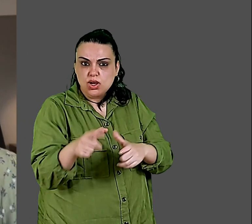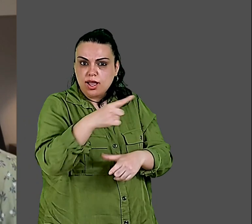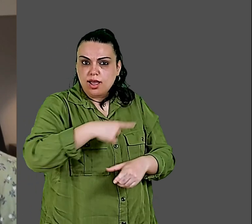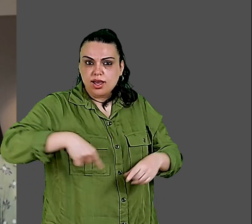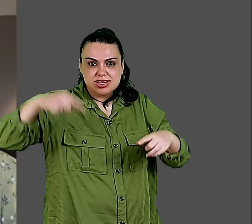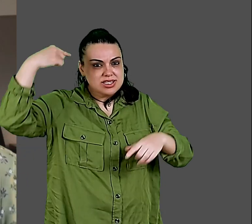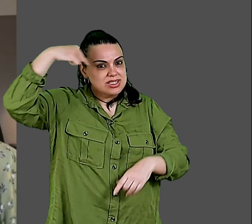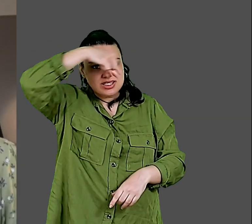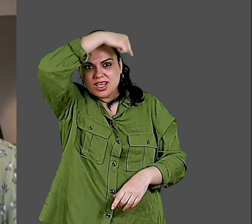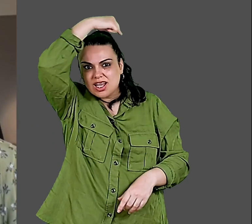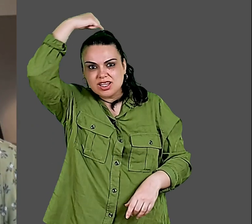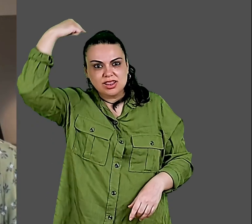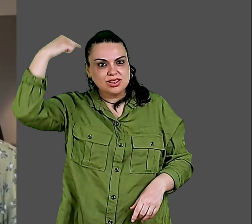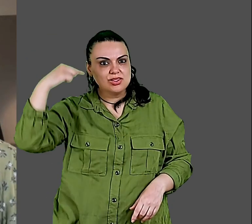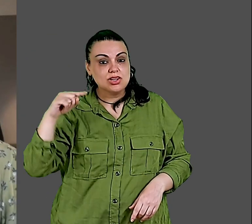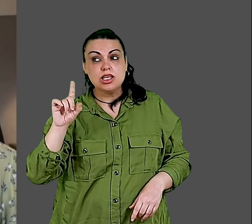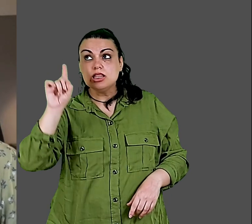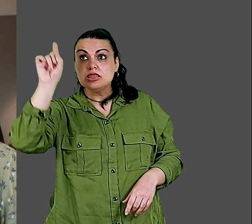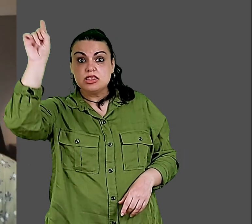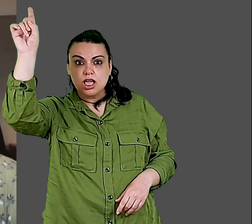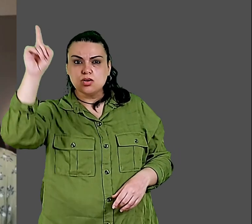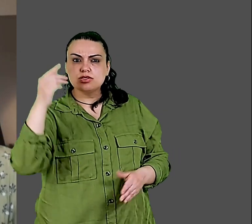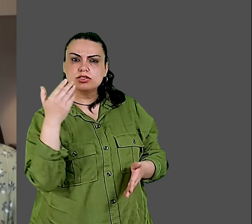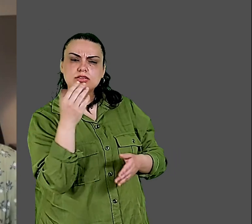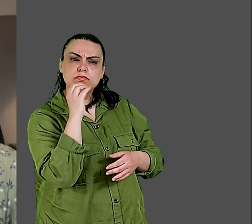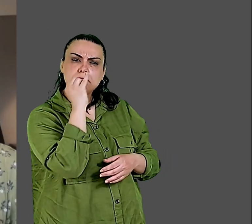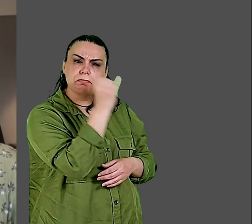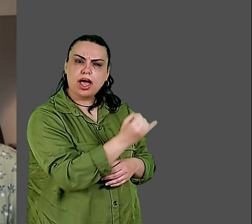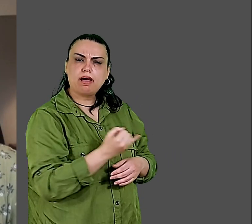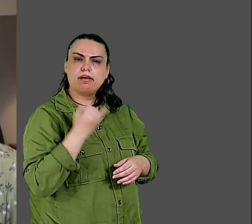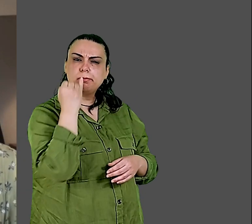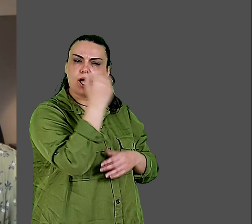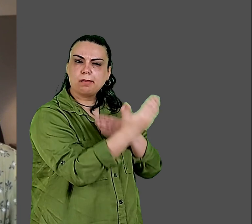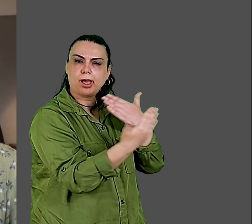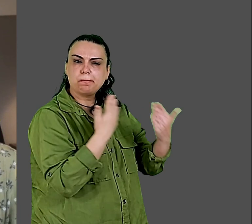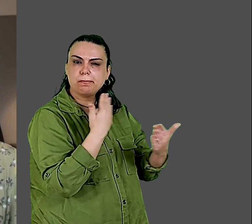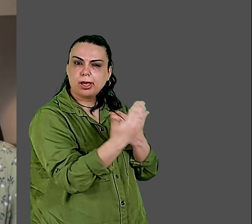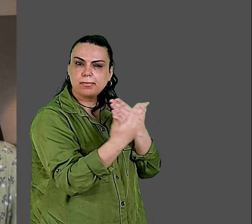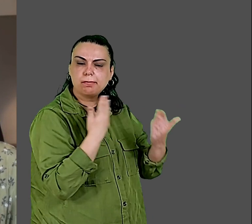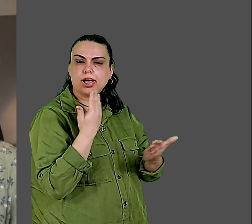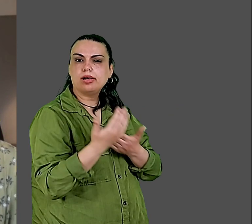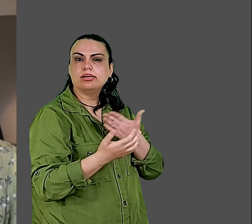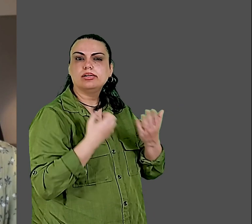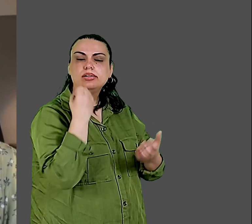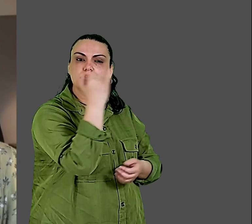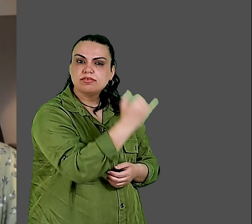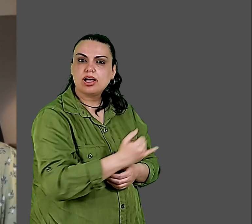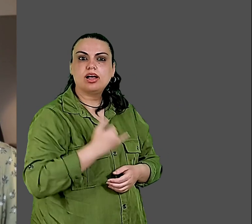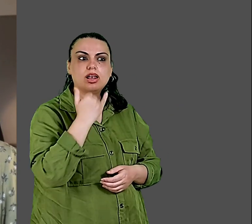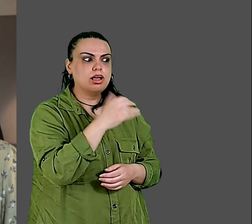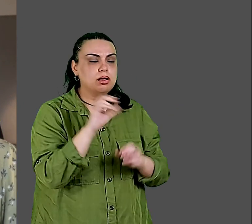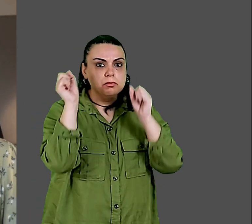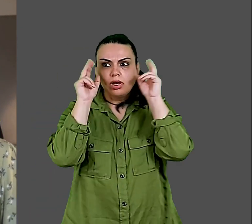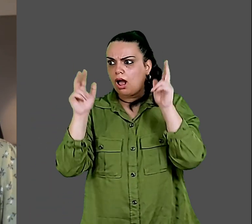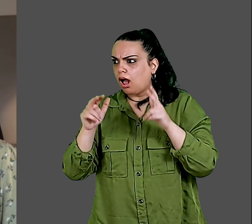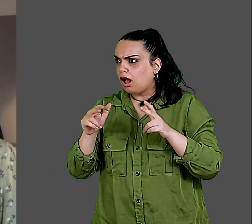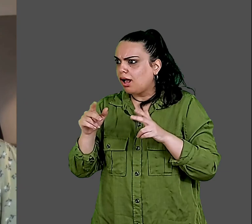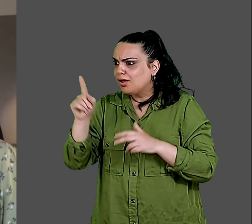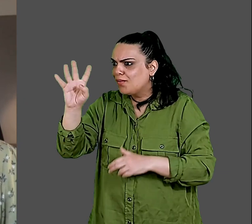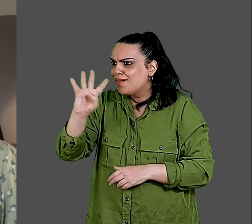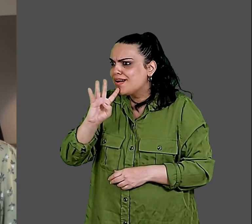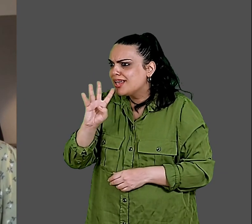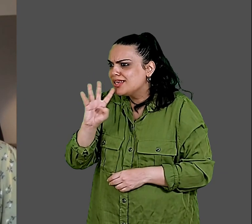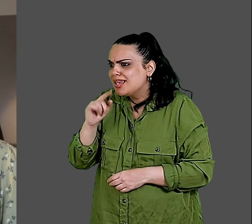E ali Deus começa a falar com Moisés, e obviamente Moisés sabe que agora é conhecido dele, porque ele